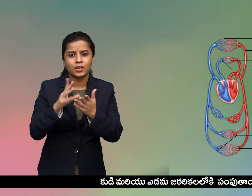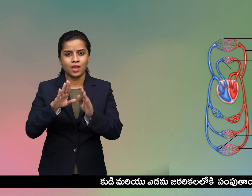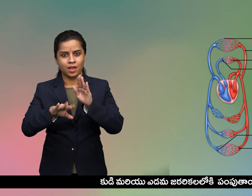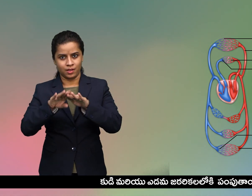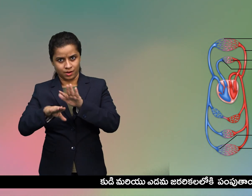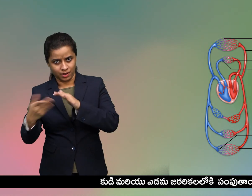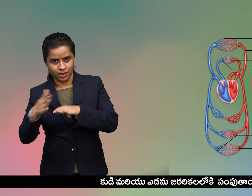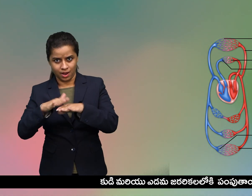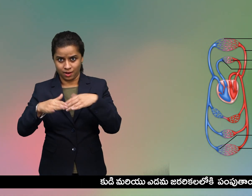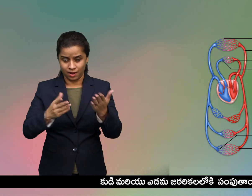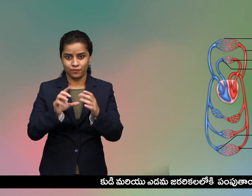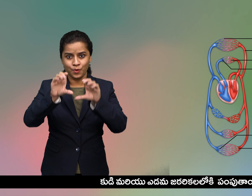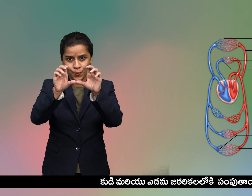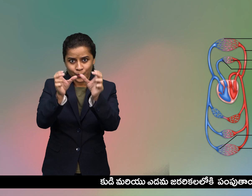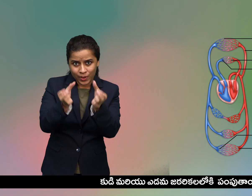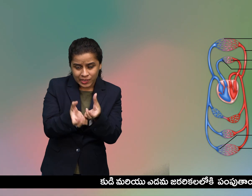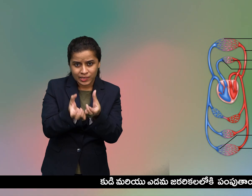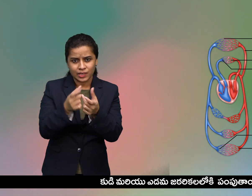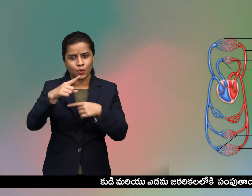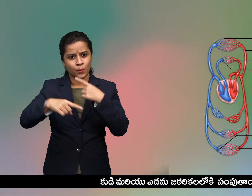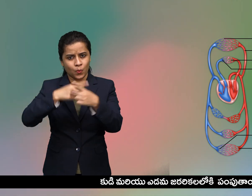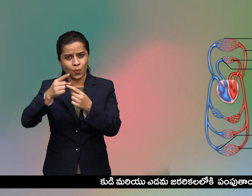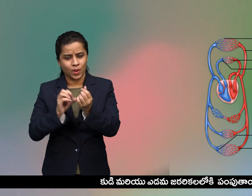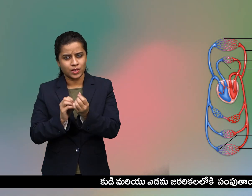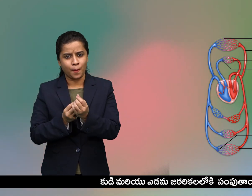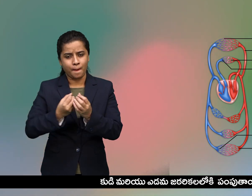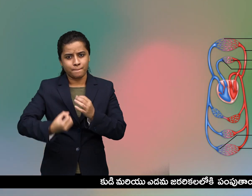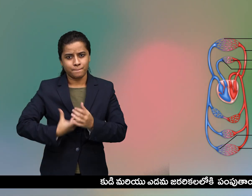మరియు ఎడమ జఠరికలలోకి పంపుతాయి.